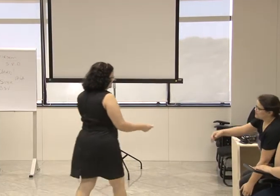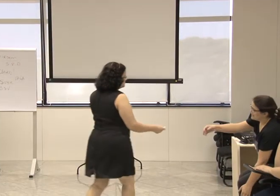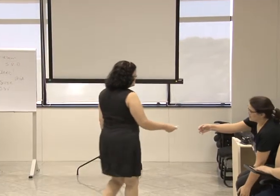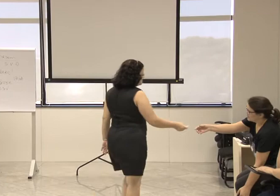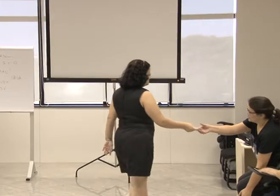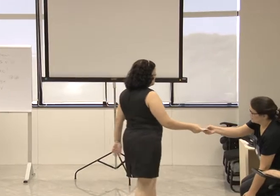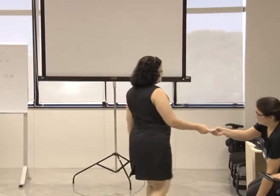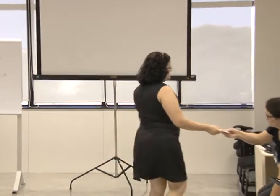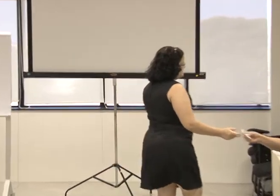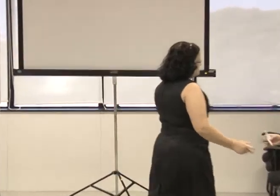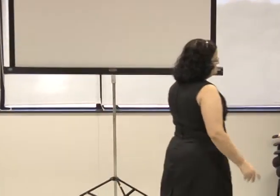Criatividade.